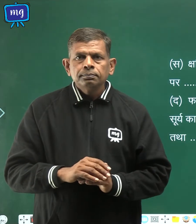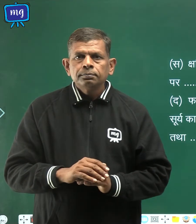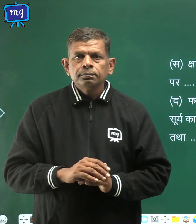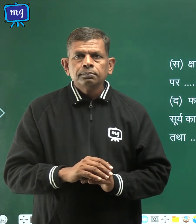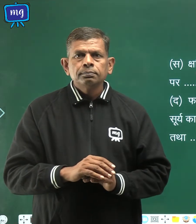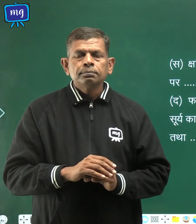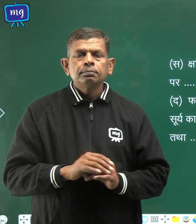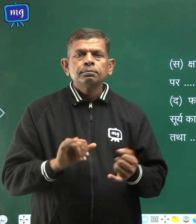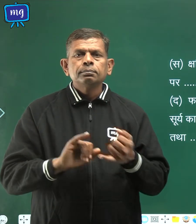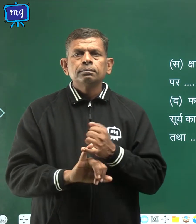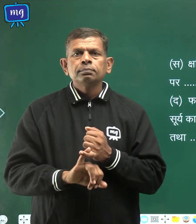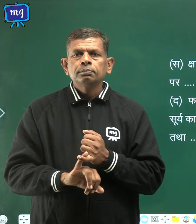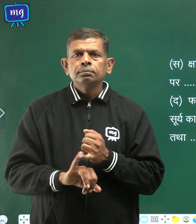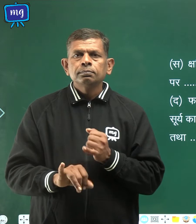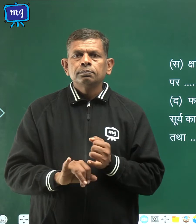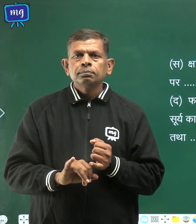स